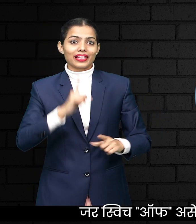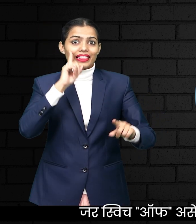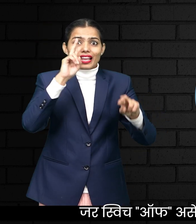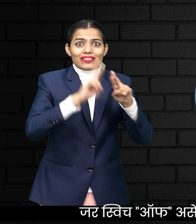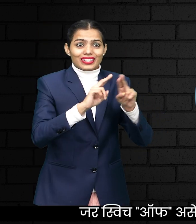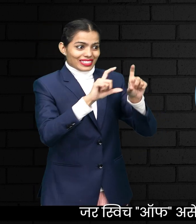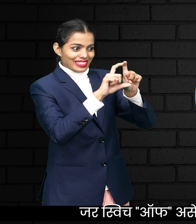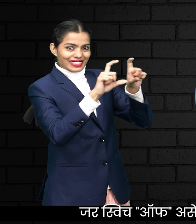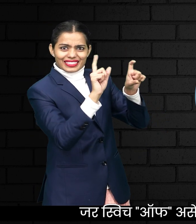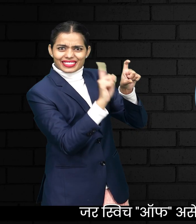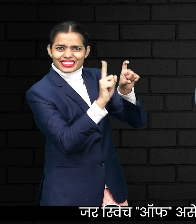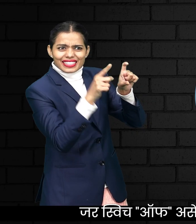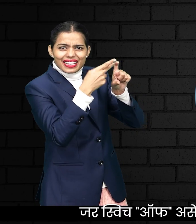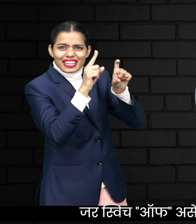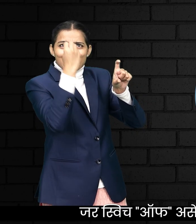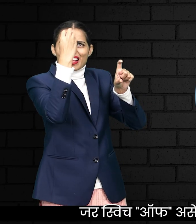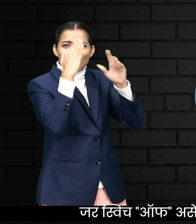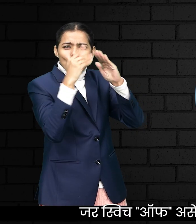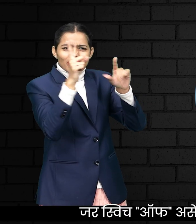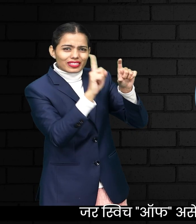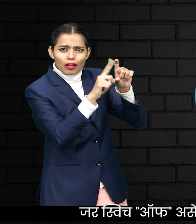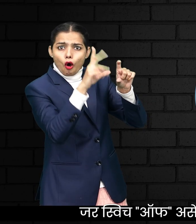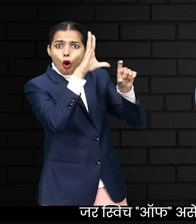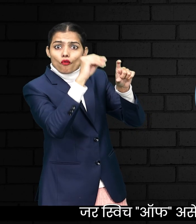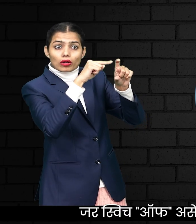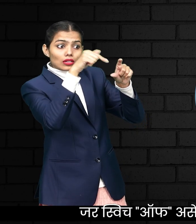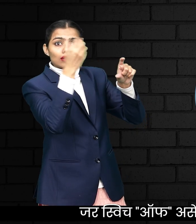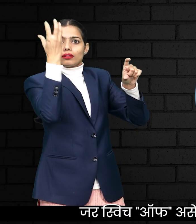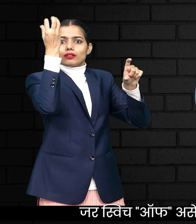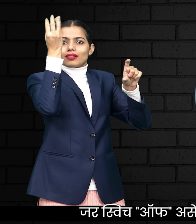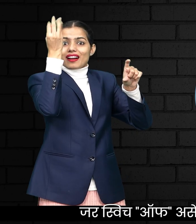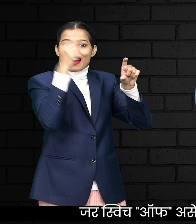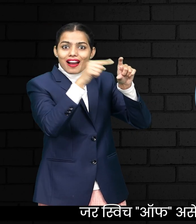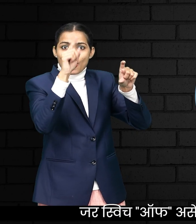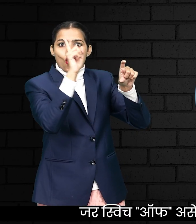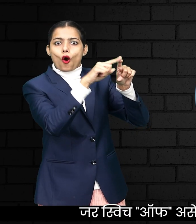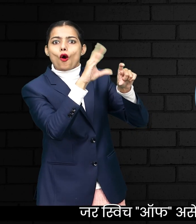जर स्विच ऑफ असेल तर बल्ब प्रकाशमान होत नाही.